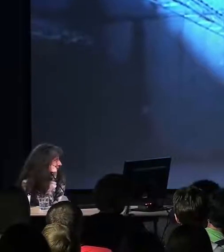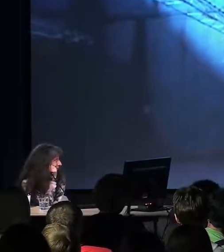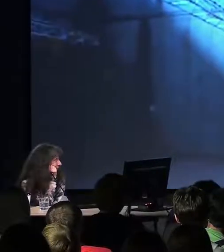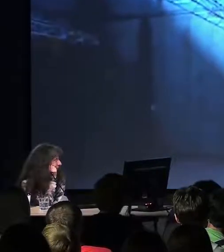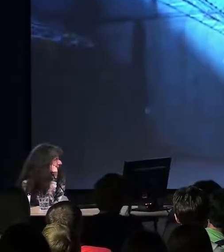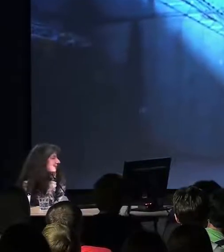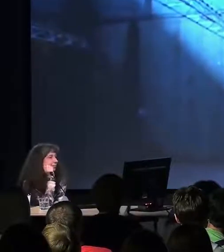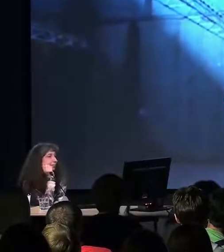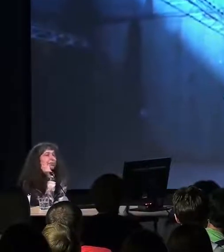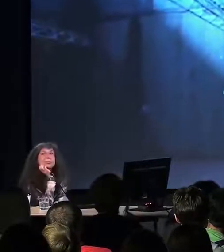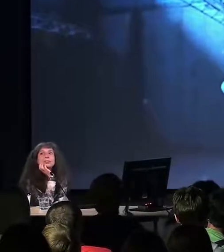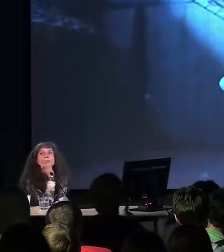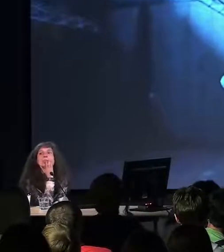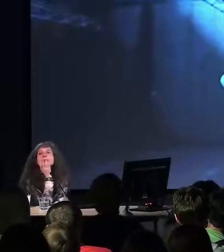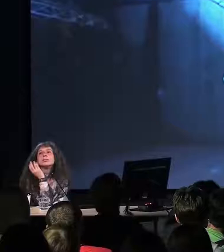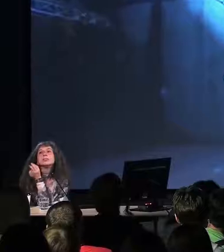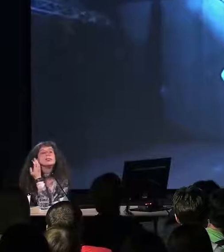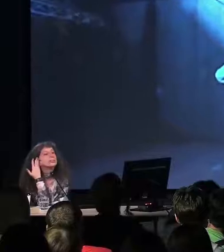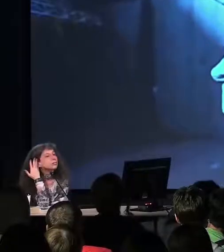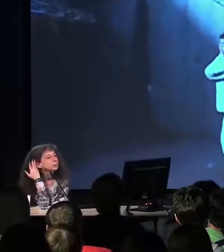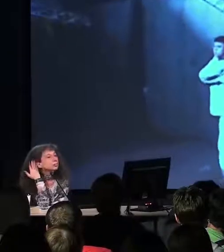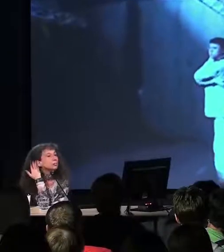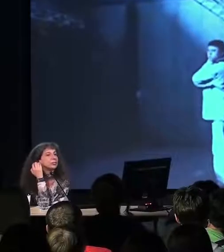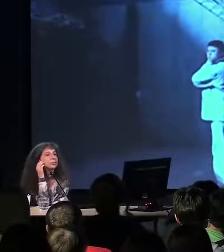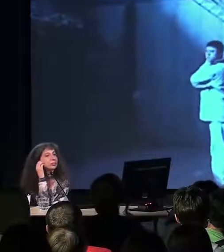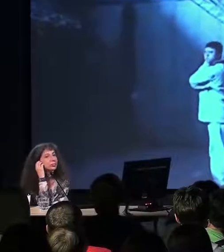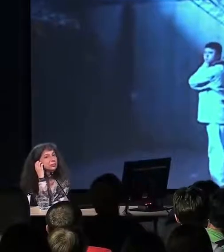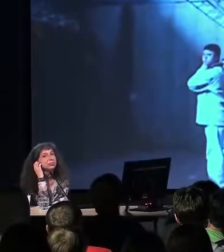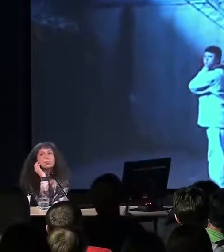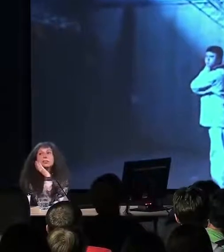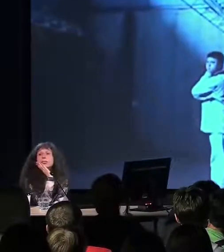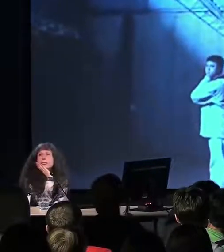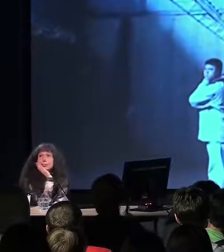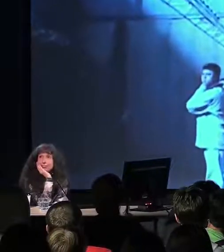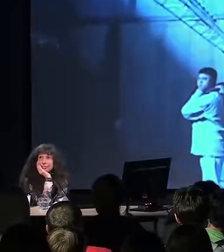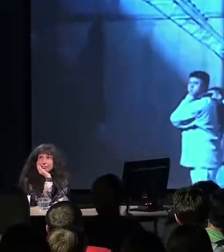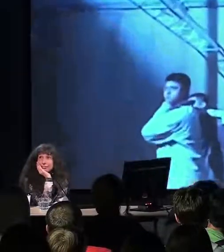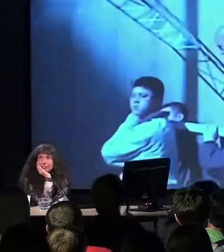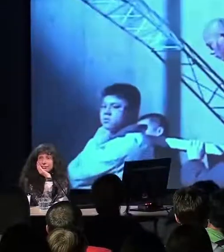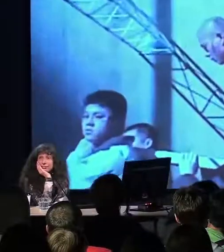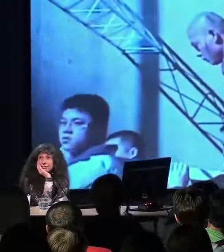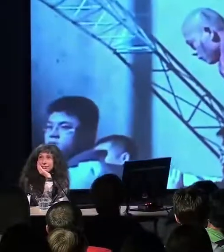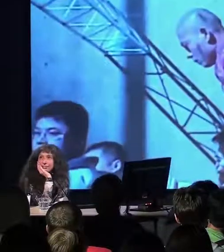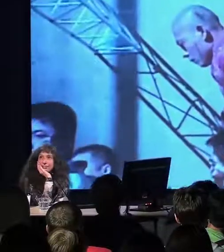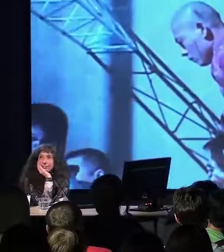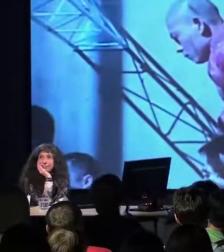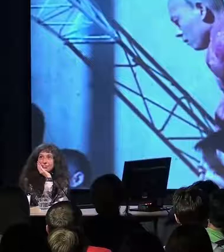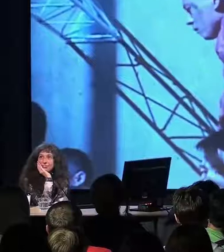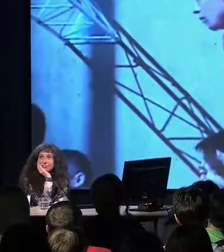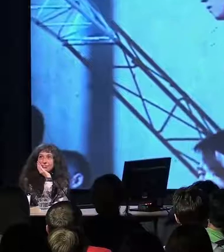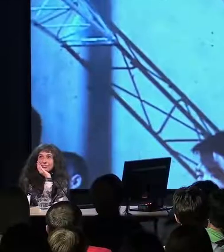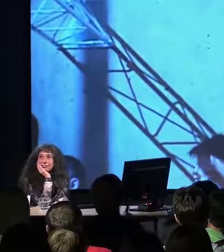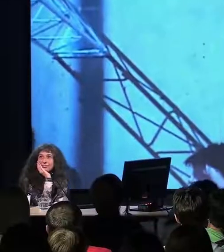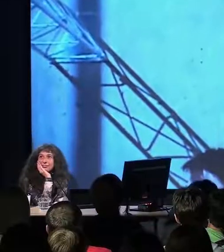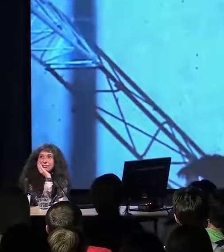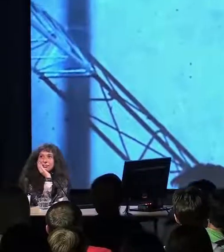Художник медленно встает, сначала на колени, затем на ноги во весь рост. Куски мяса примотаны к телу таким образом, что